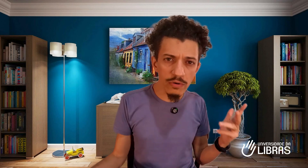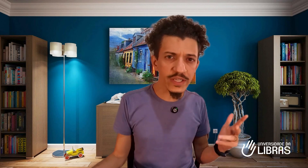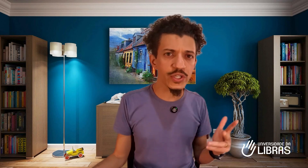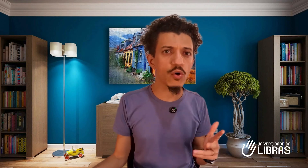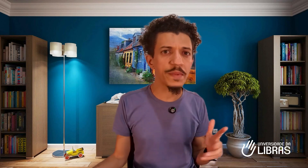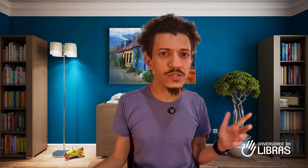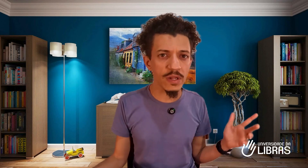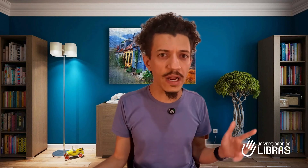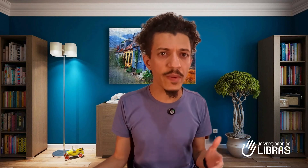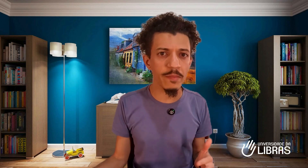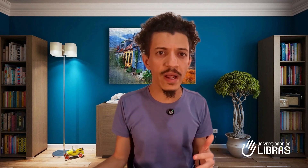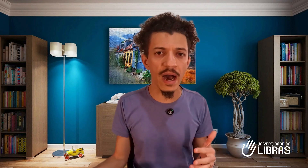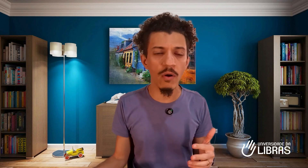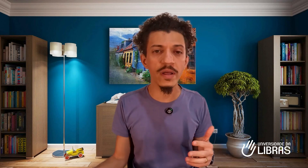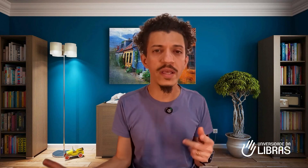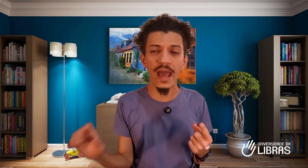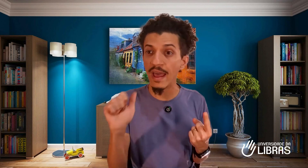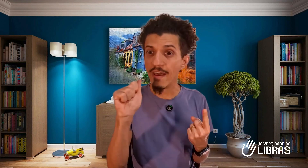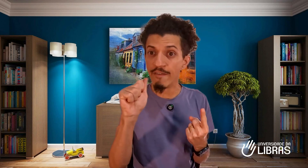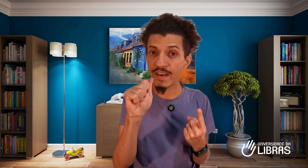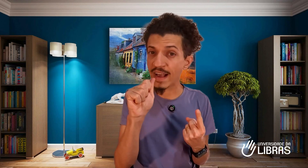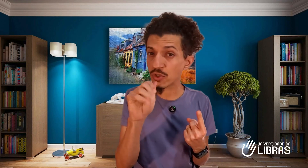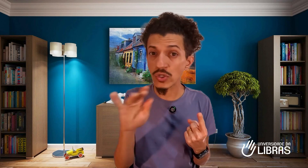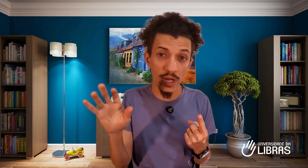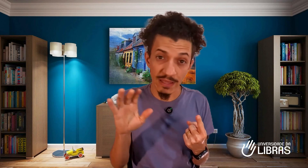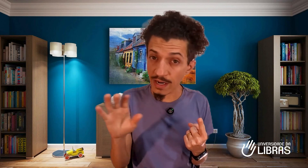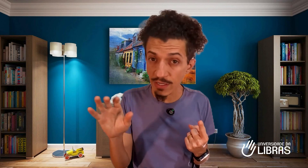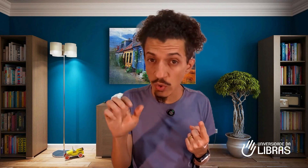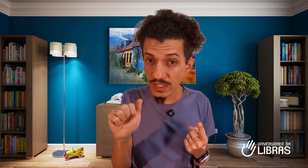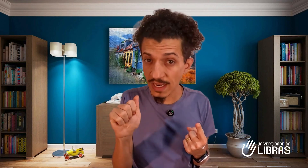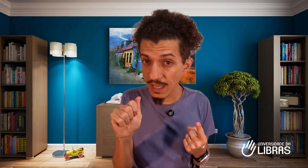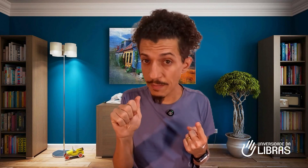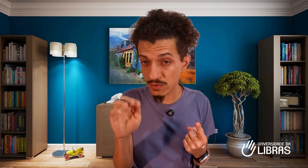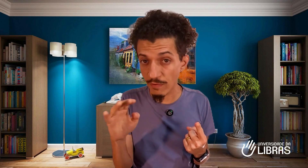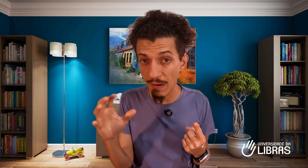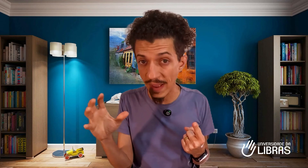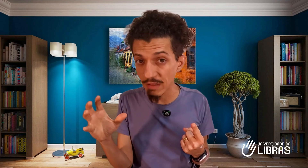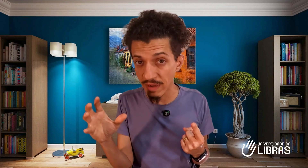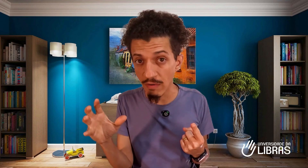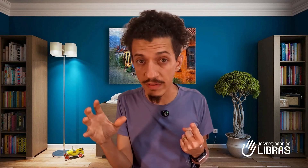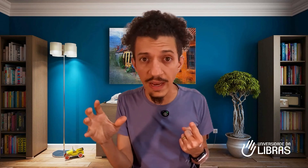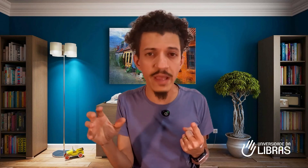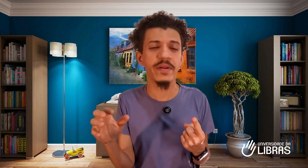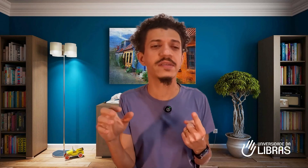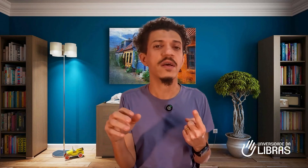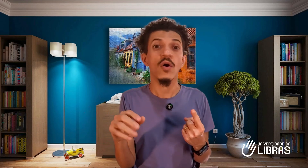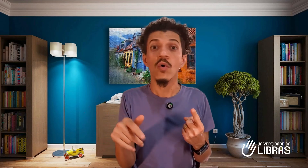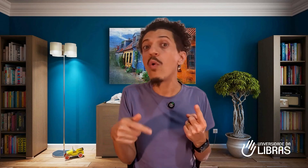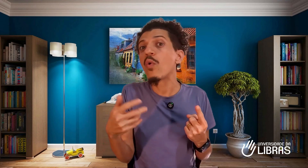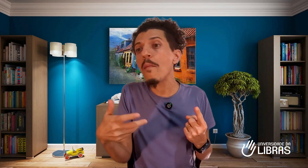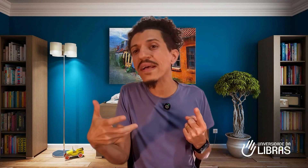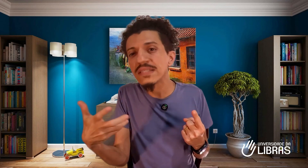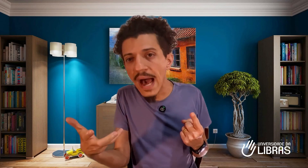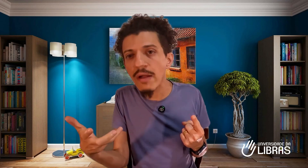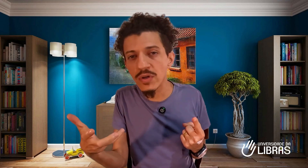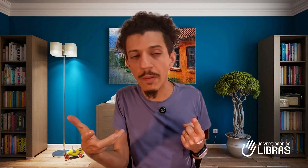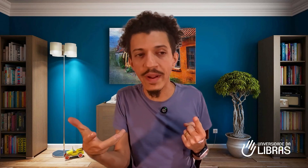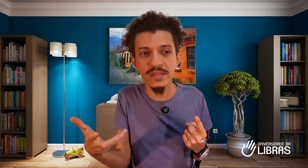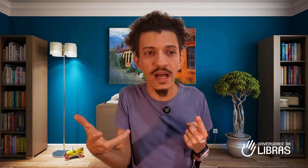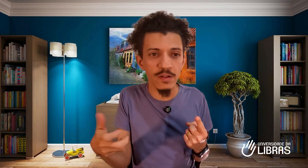gente começou lá na primeira aula, que é ficar só soletrando as coisas em Libras no alfabeto manual da Libras, ou começar o seu aprendizado por